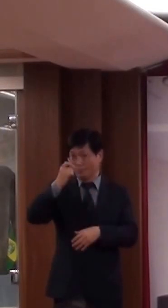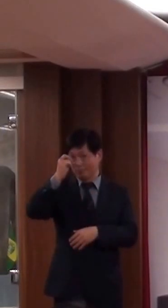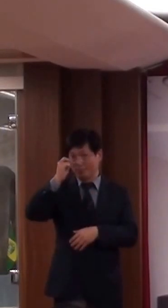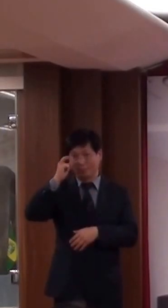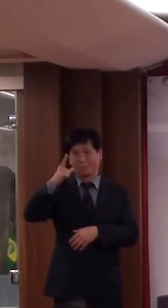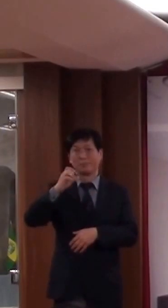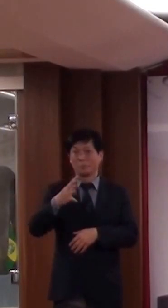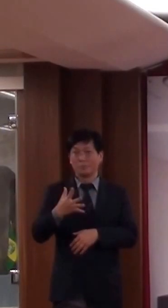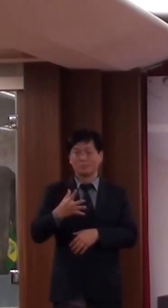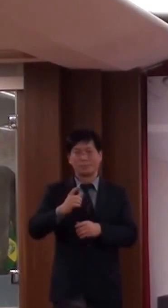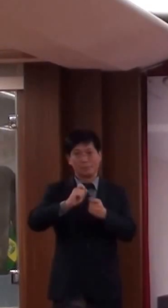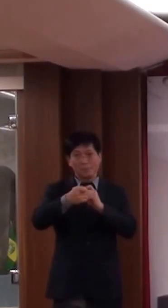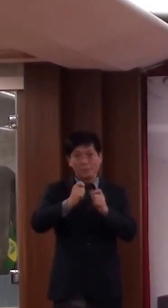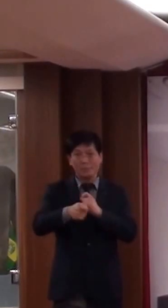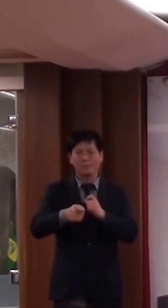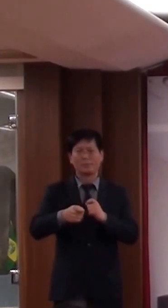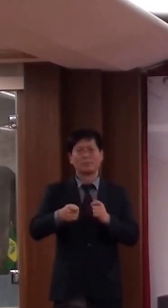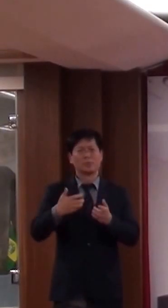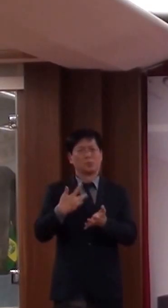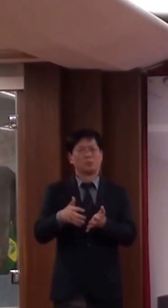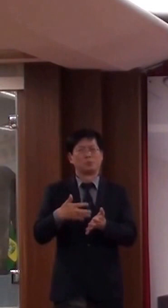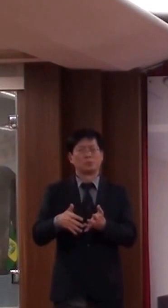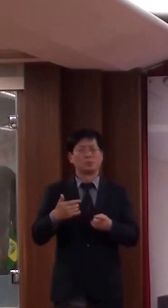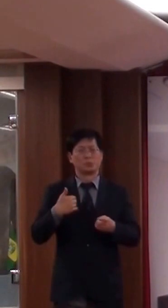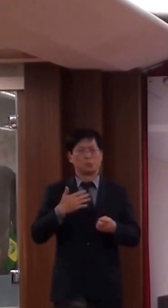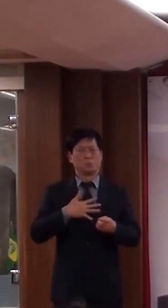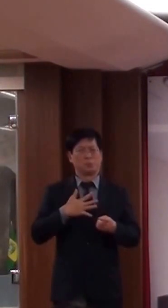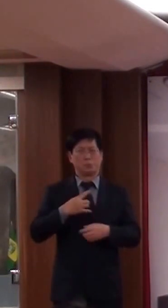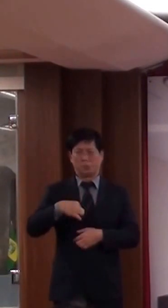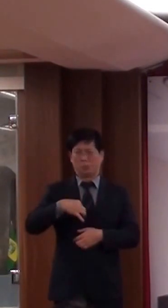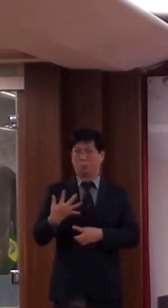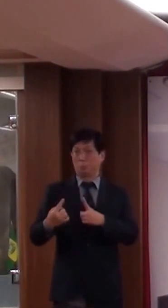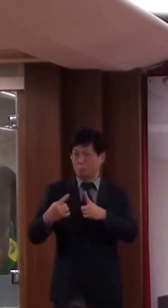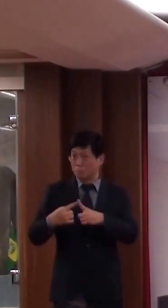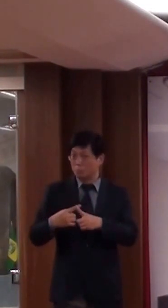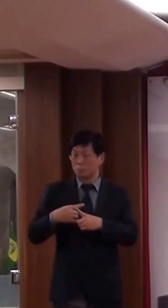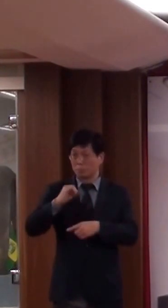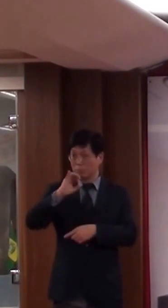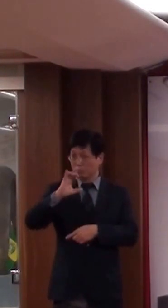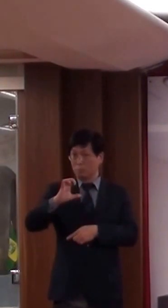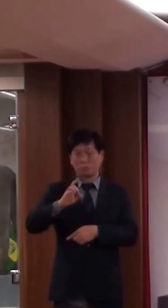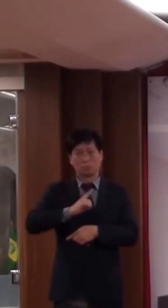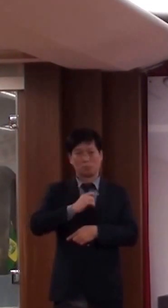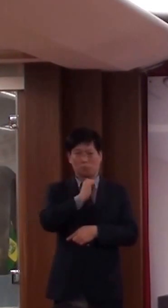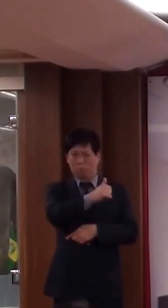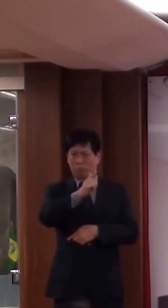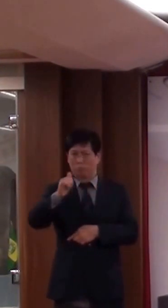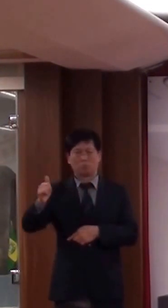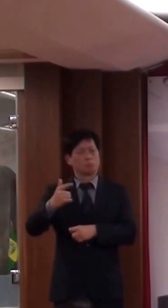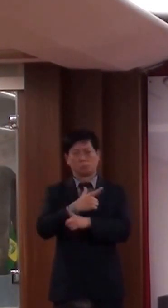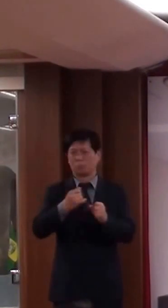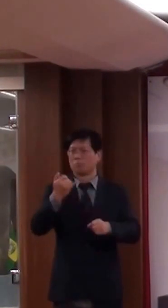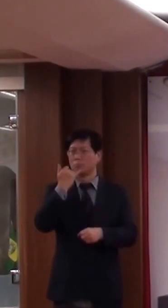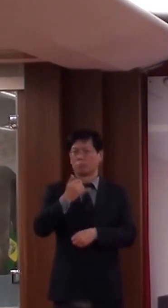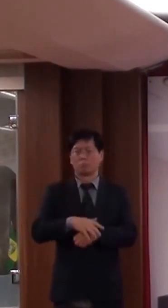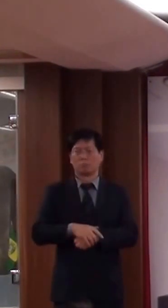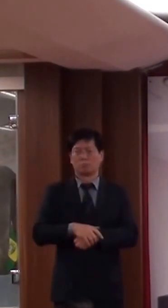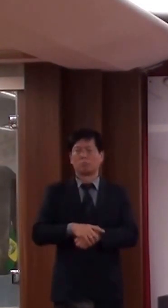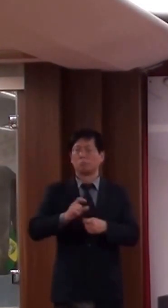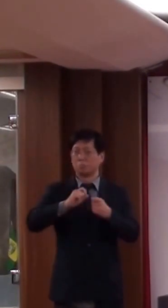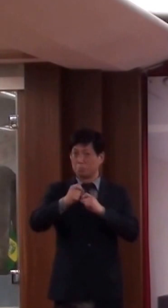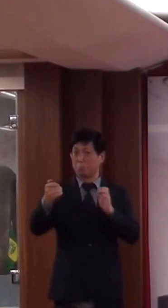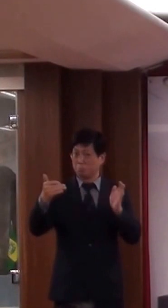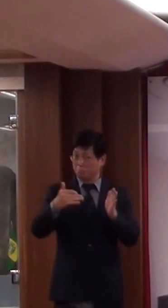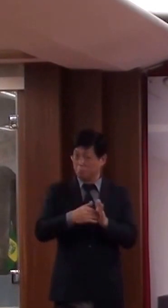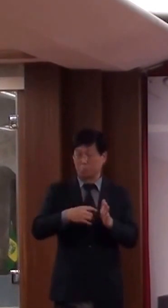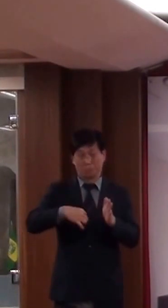呢？缴税的管道，只要你知道你的自然人凭证，怎么缴都行，好不好？睡到自然醒。 自然